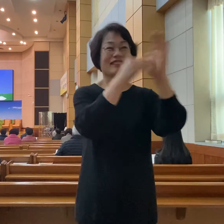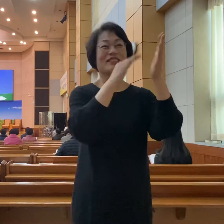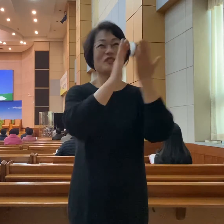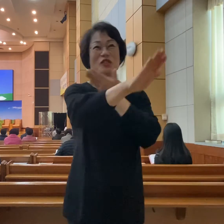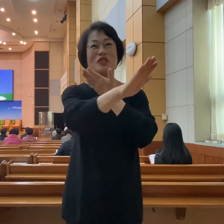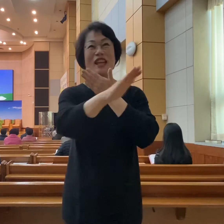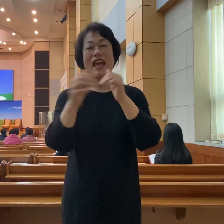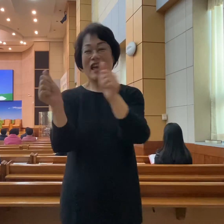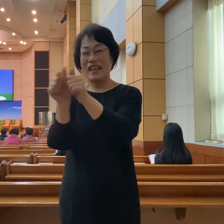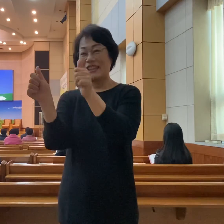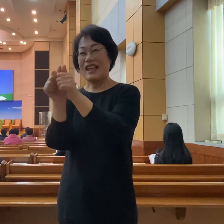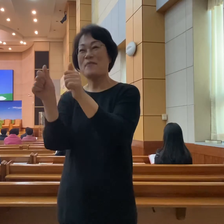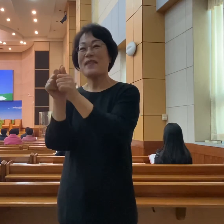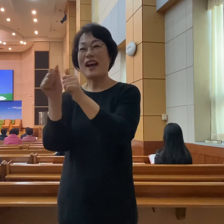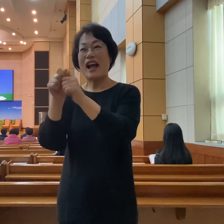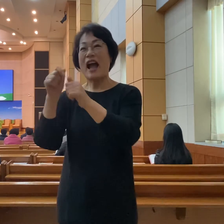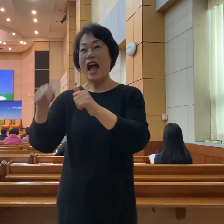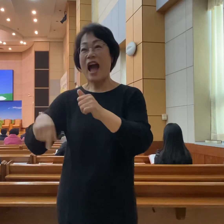그 이야기는 안 나와요.